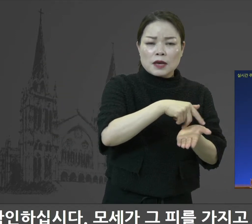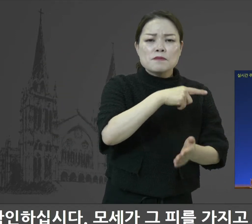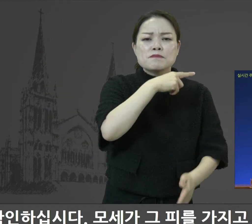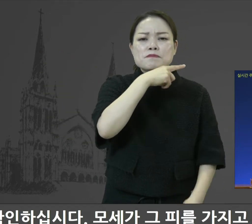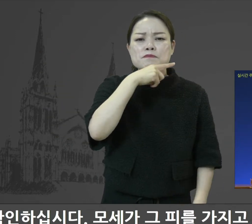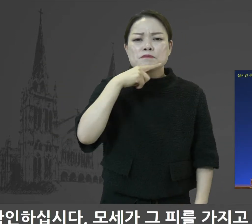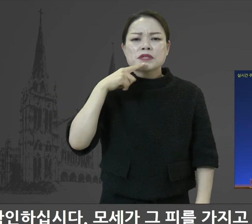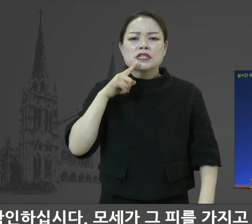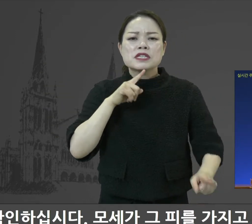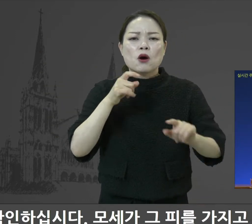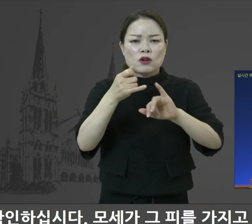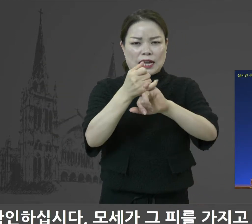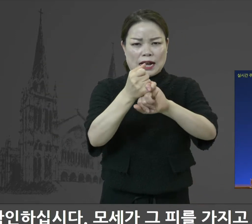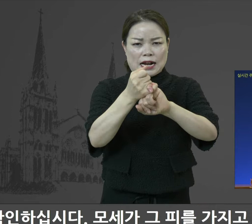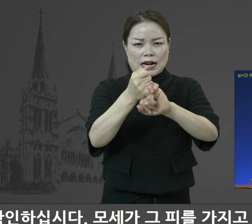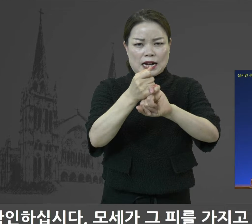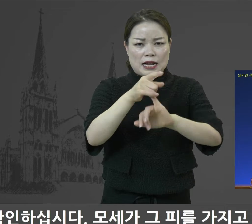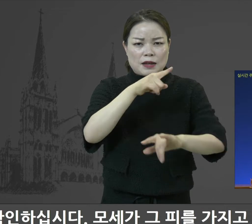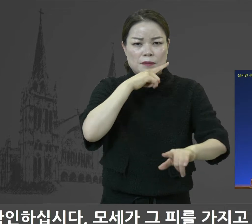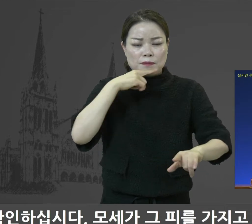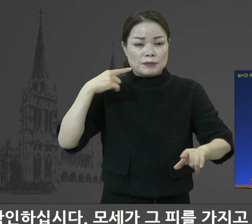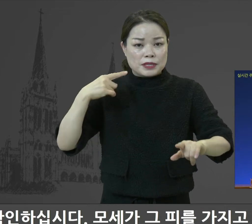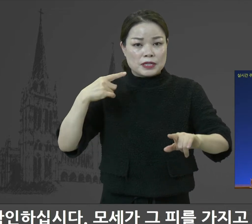피의 언약의 피니라.